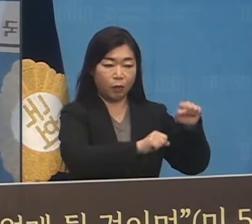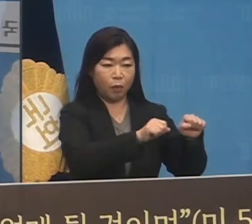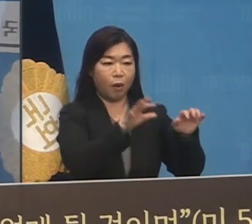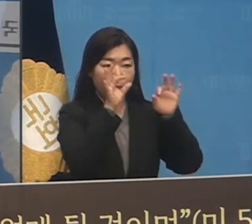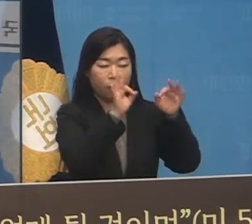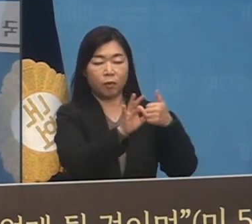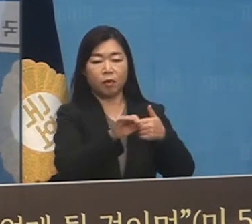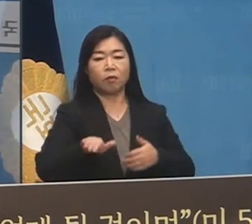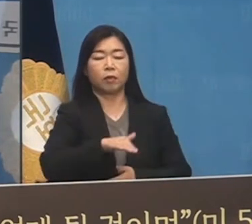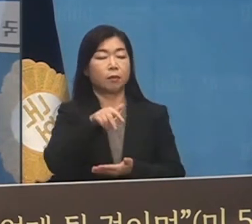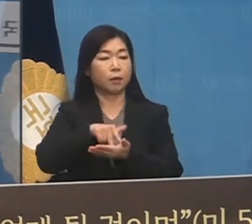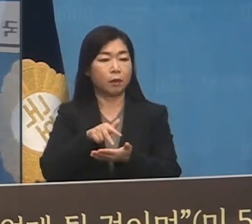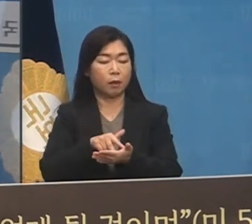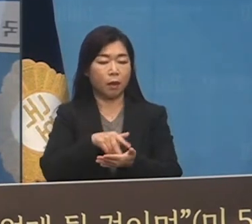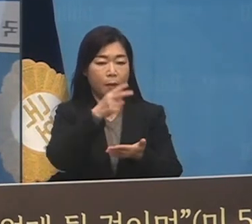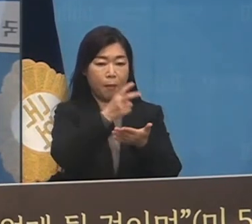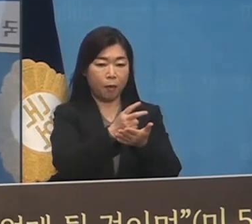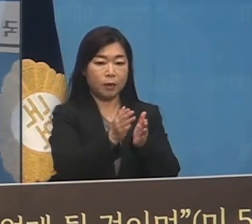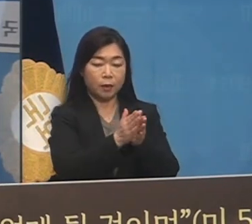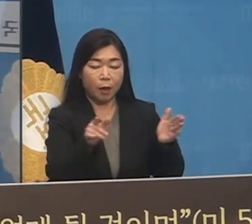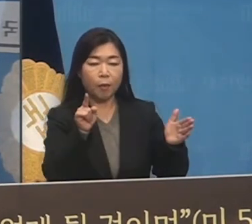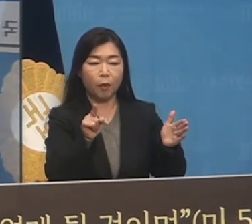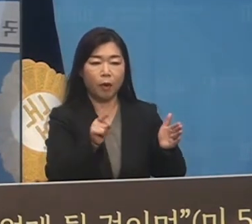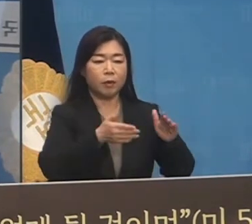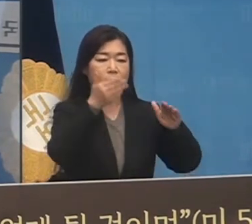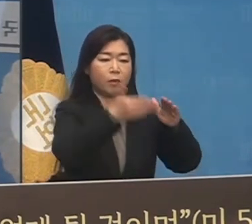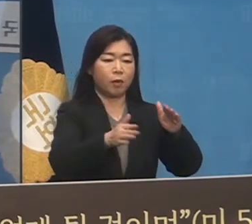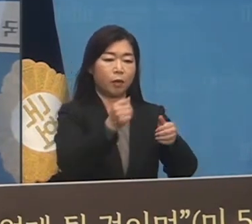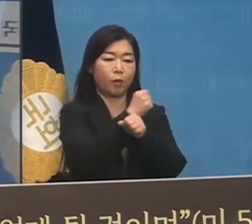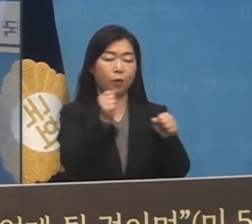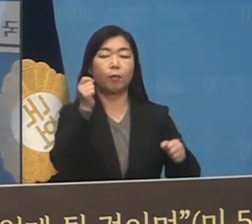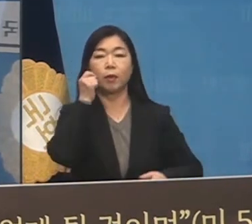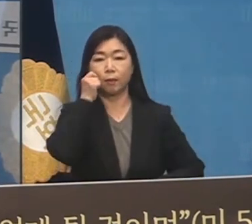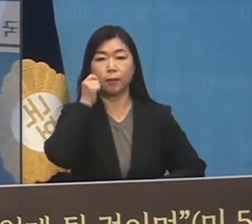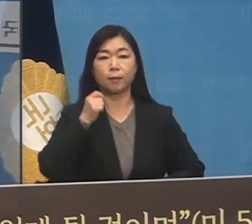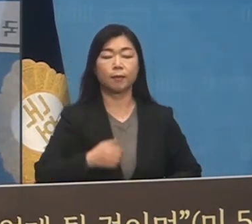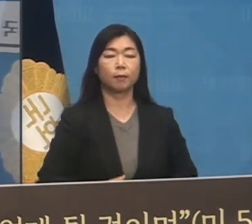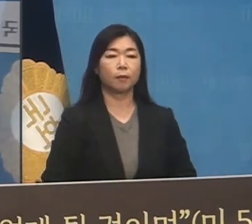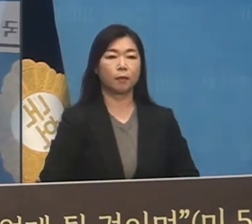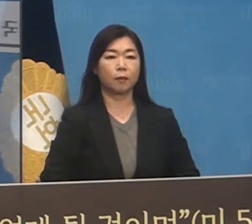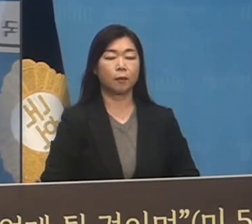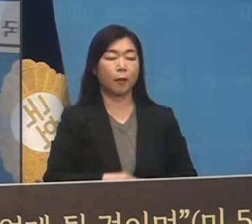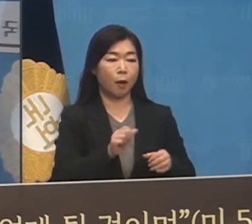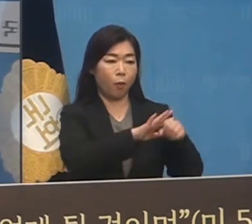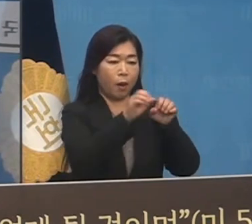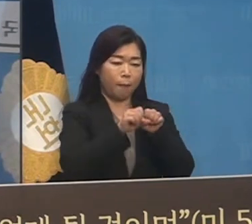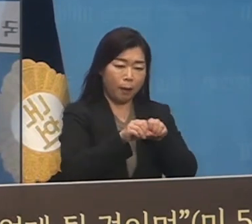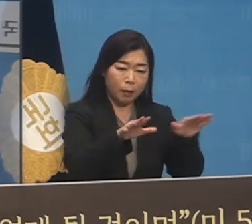때 우리는 이런 법 집행을 절대로 용서할 수 없다.